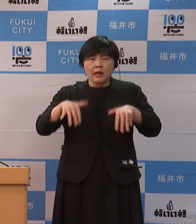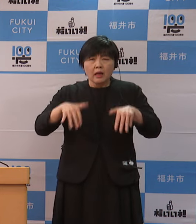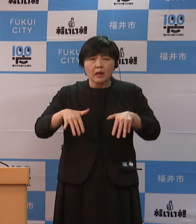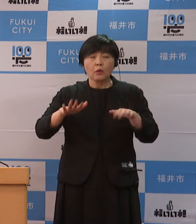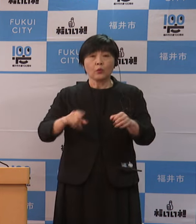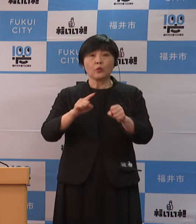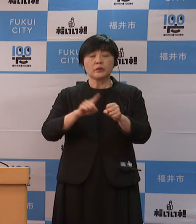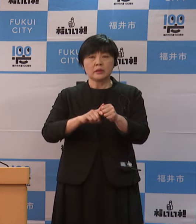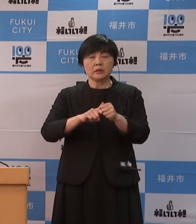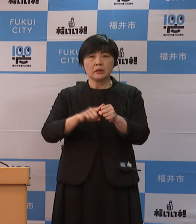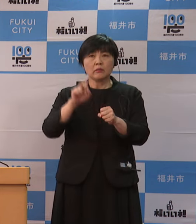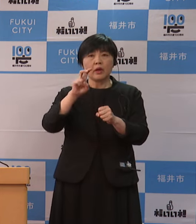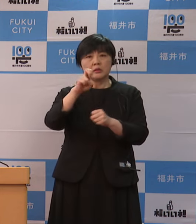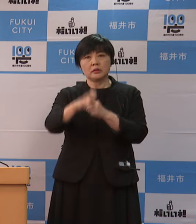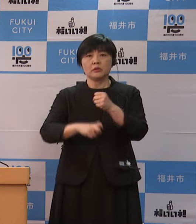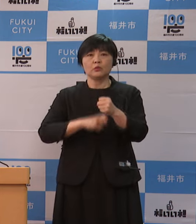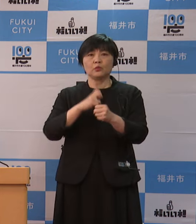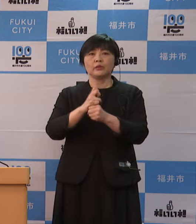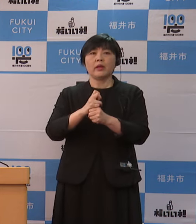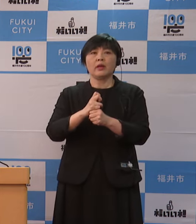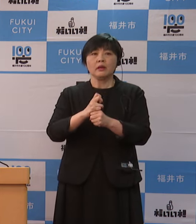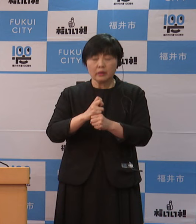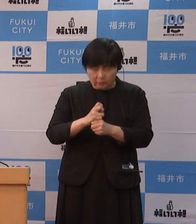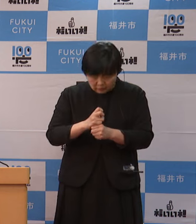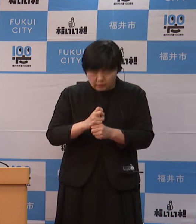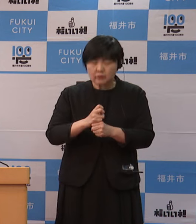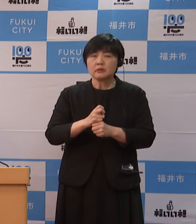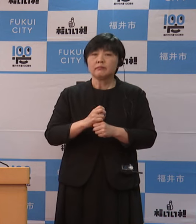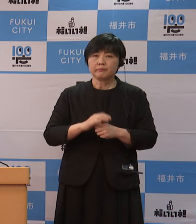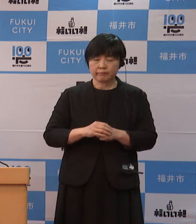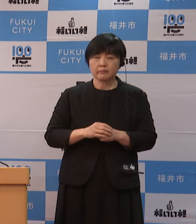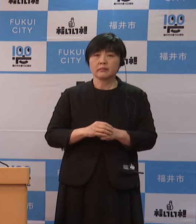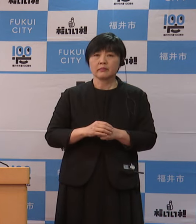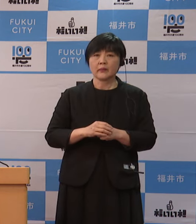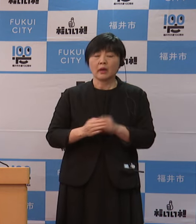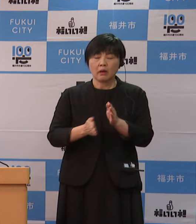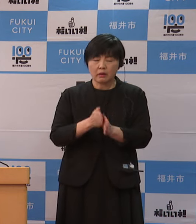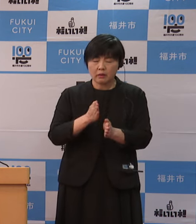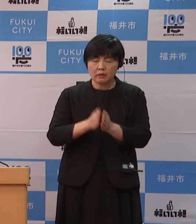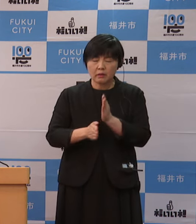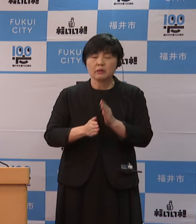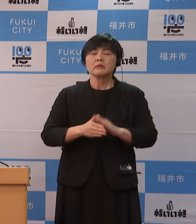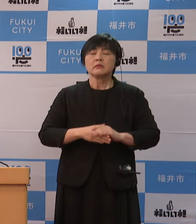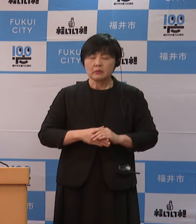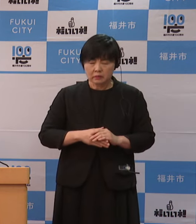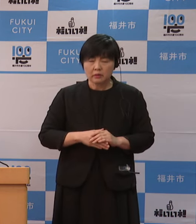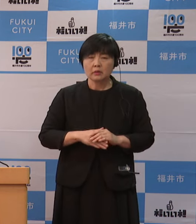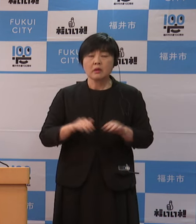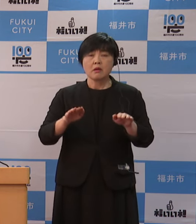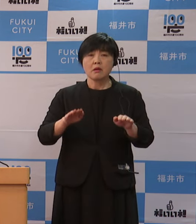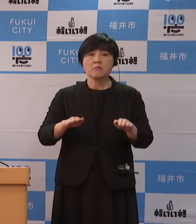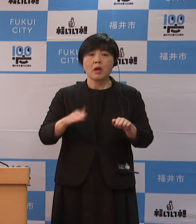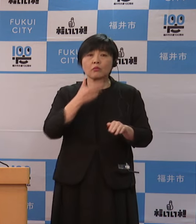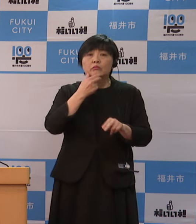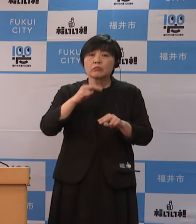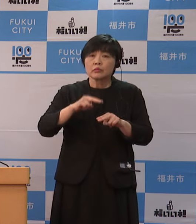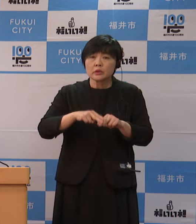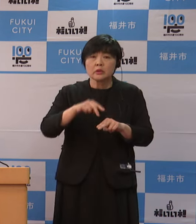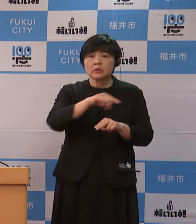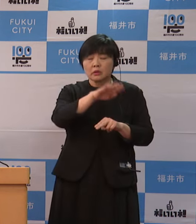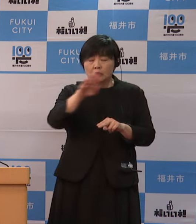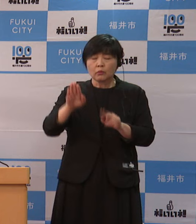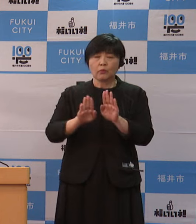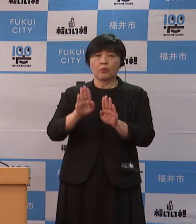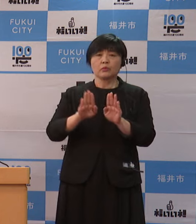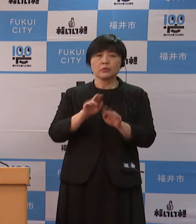ど20年の年にあたりまして、改めてですね、今の福井をですね、見